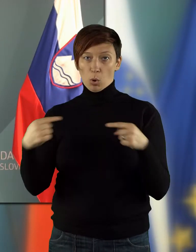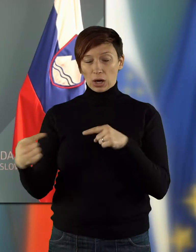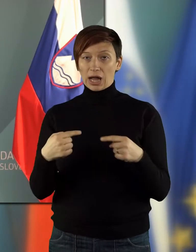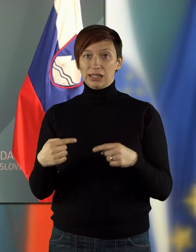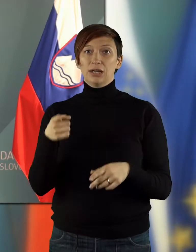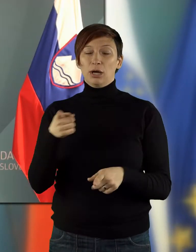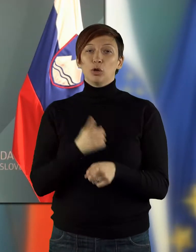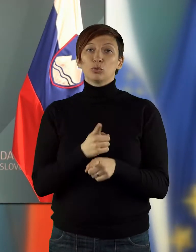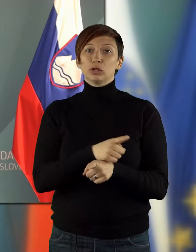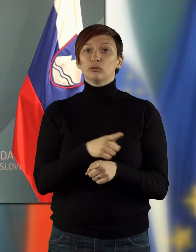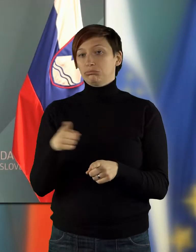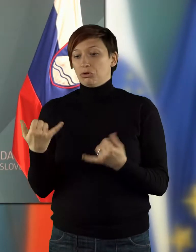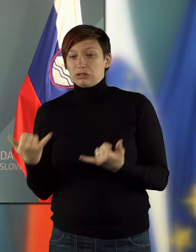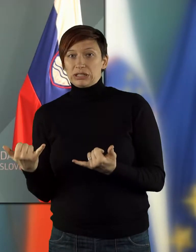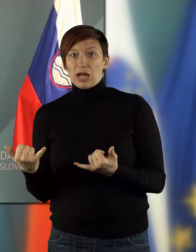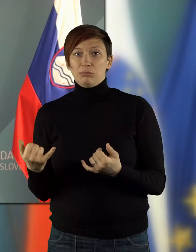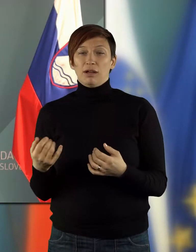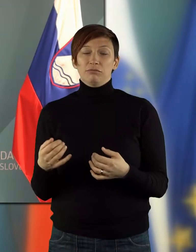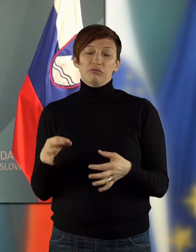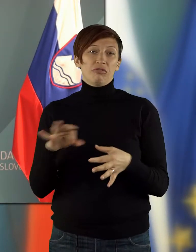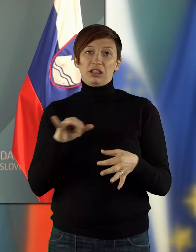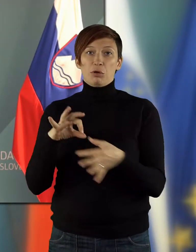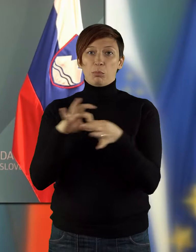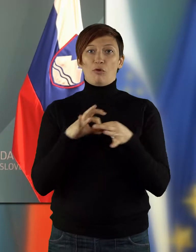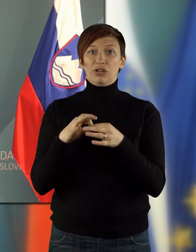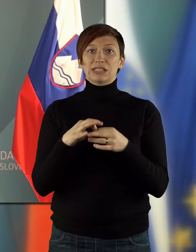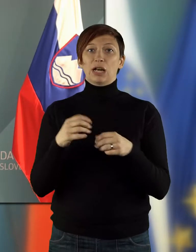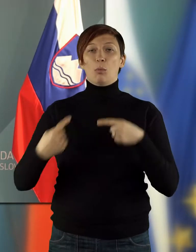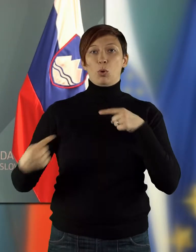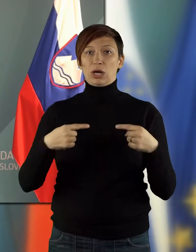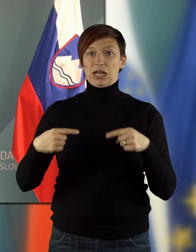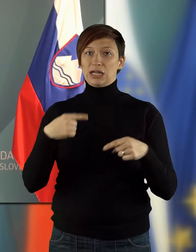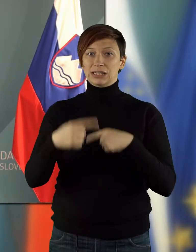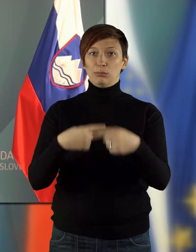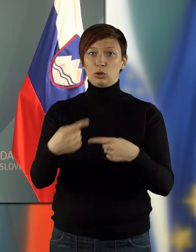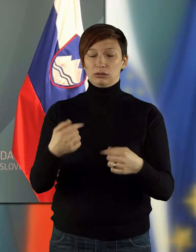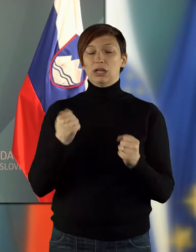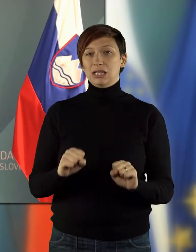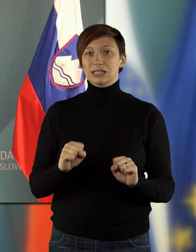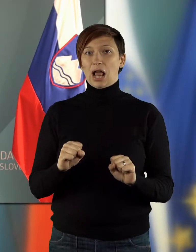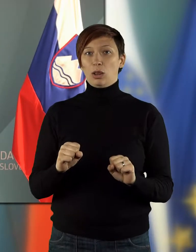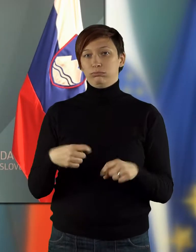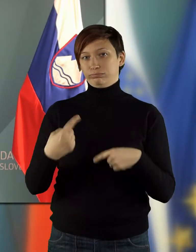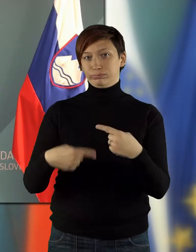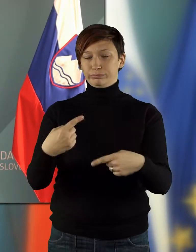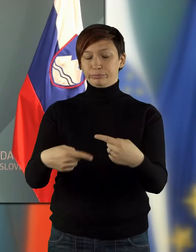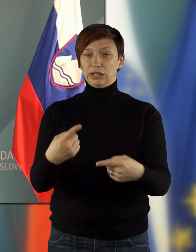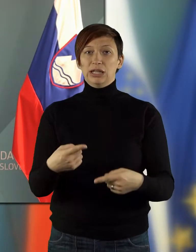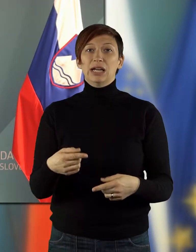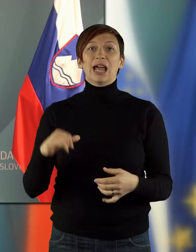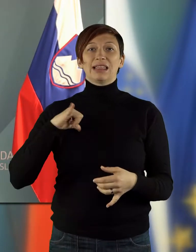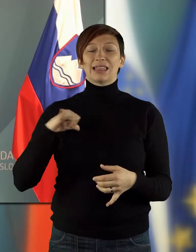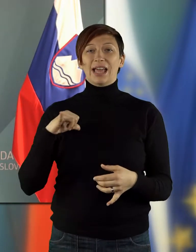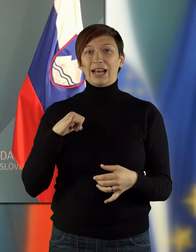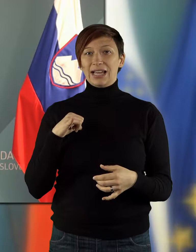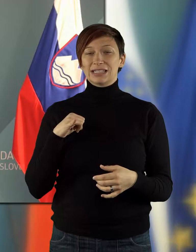s pogajanji, ker je bila tudi do sedaj tesno opeta v to pogajalski proces, pomeni, da gre tukaj za kontinuiteto